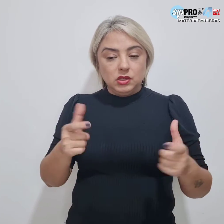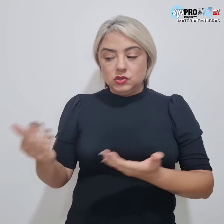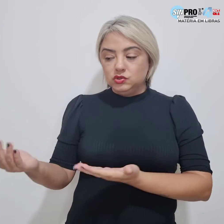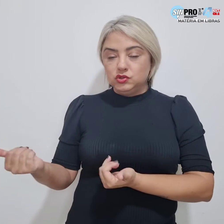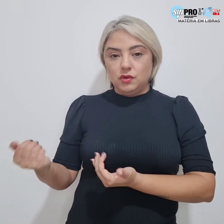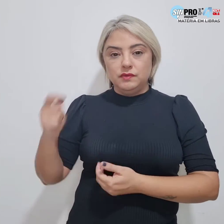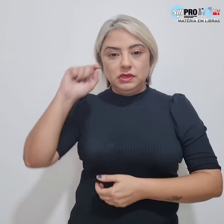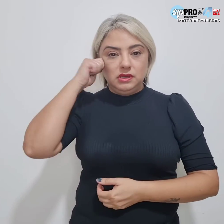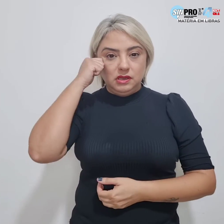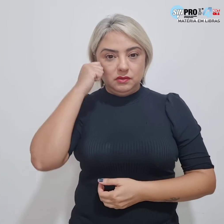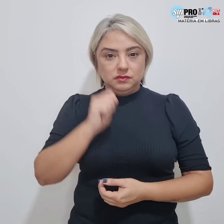jovens negros.